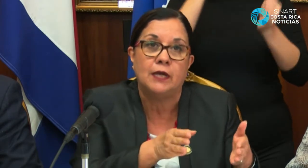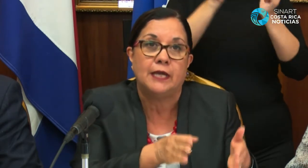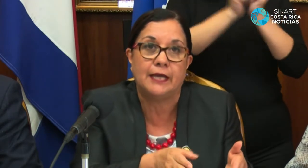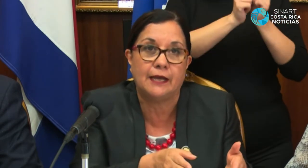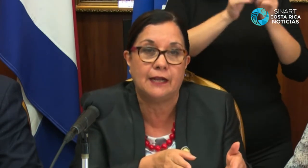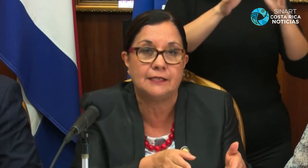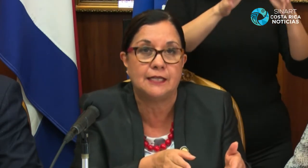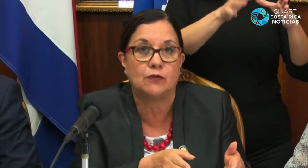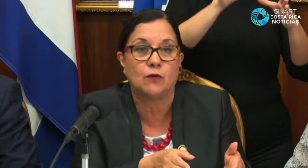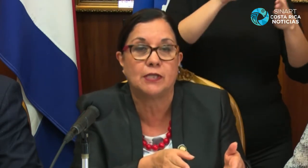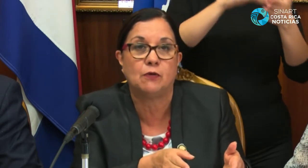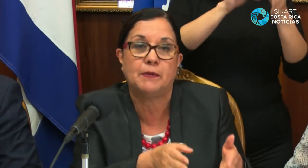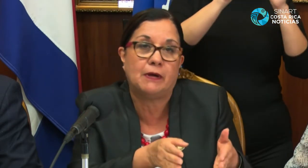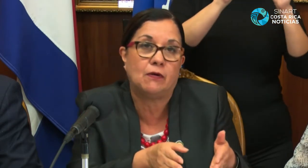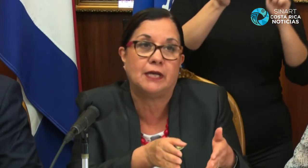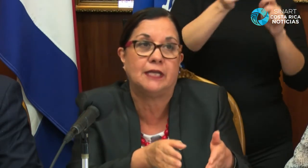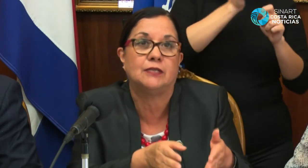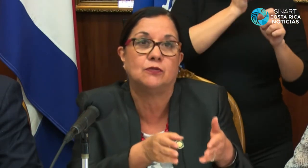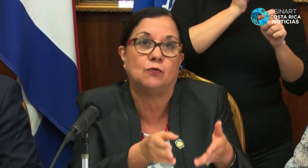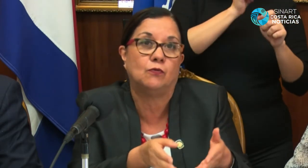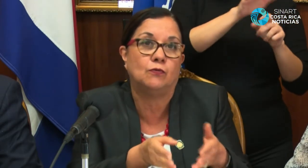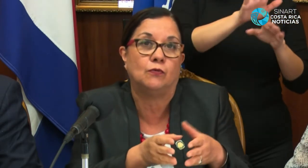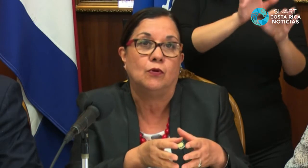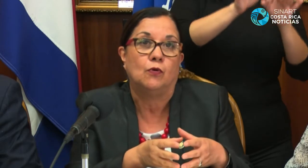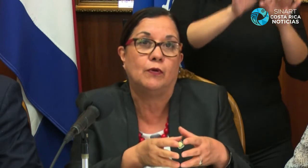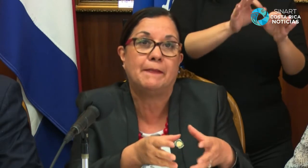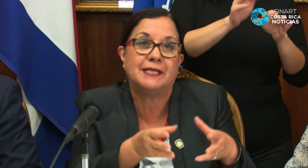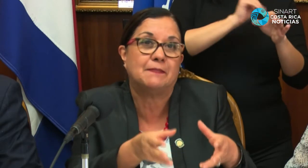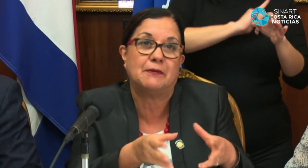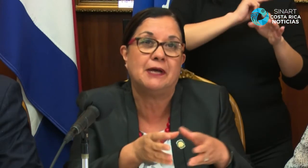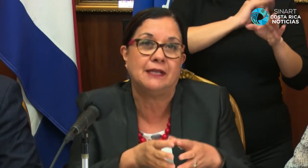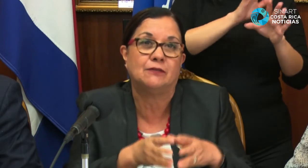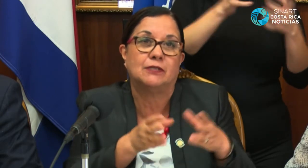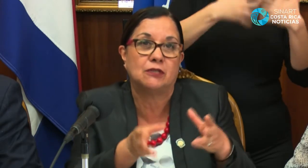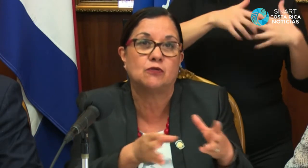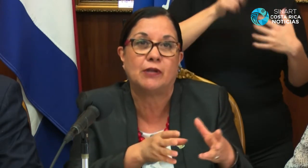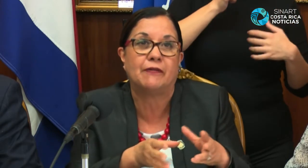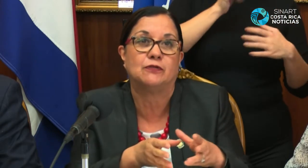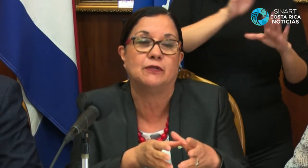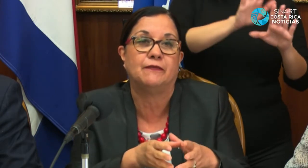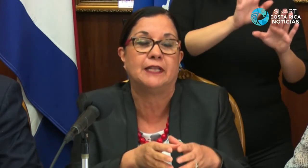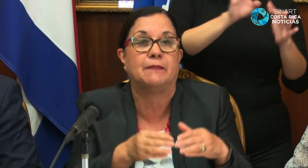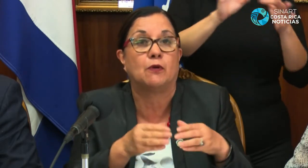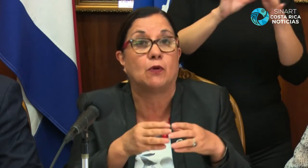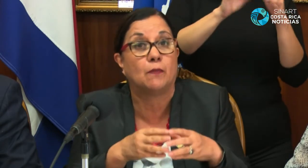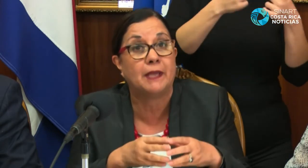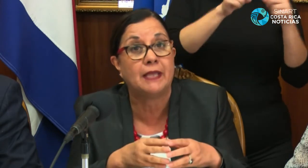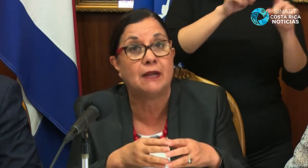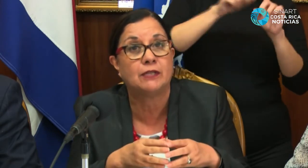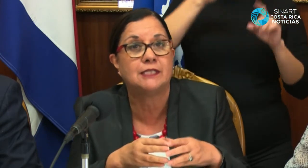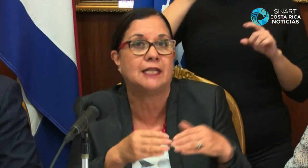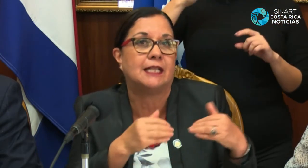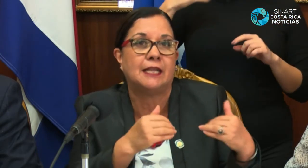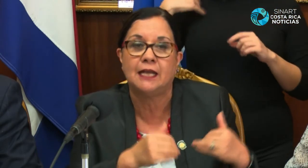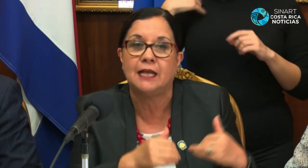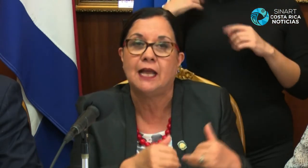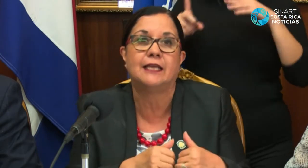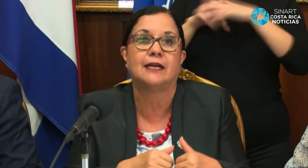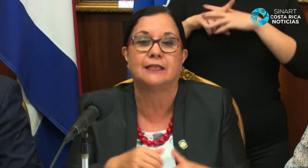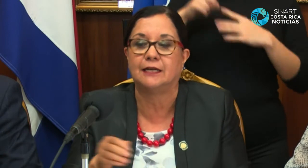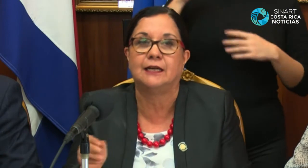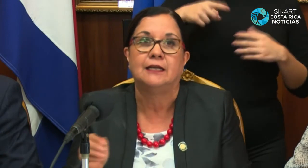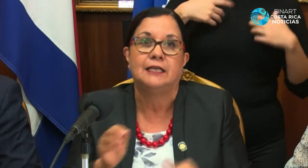con el centro educativo privado, que es una empresa privada. Entonces es una relación diferente, pero cuando media la orden sanitaria